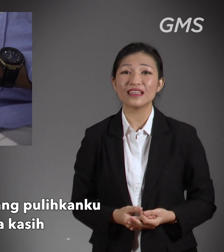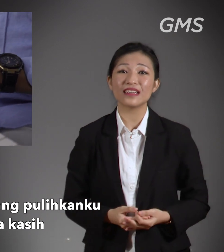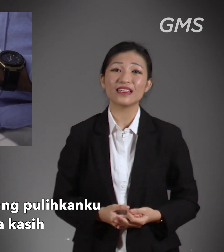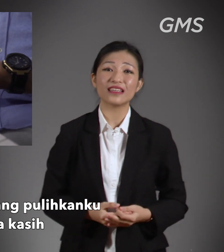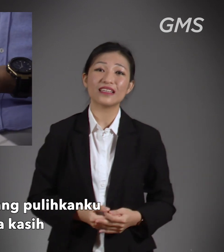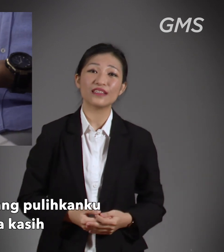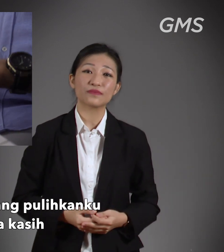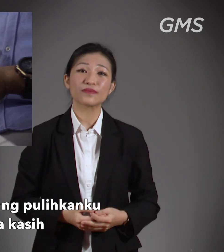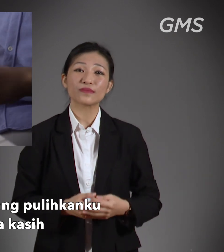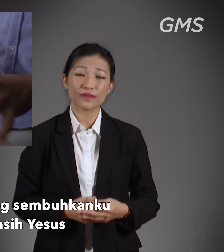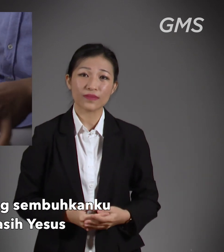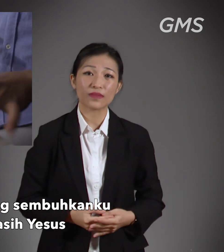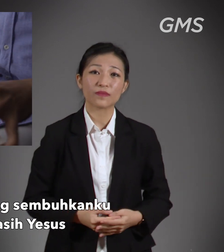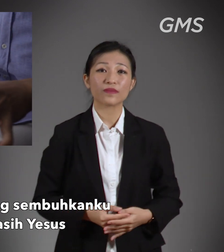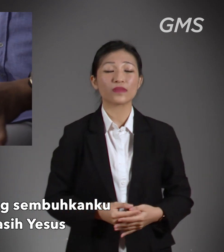kasih.